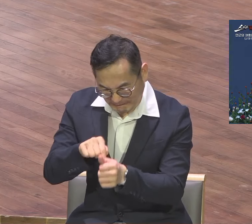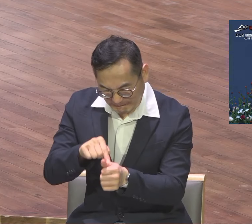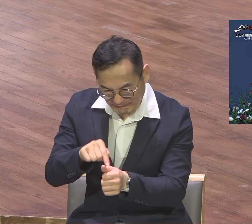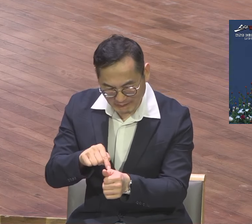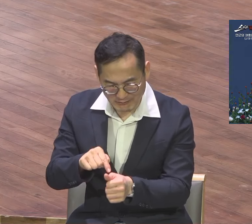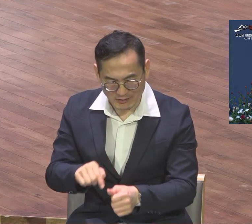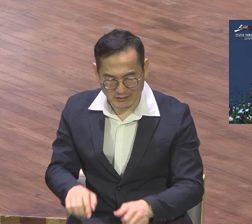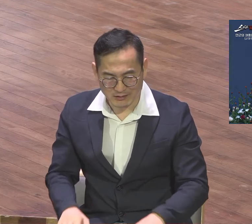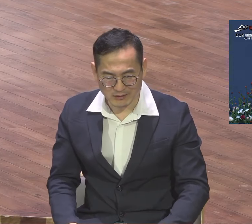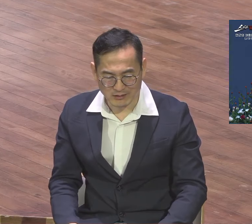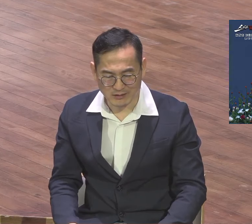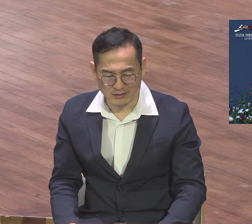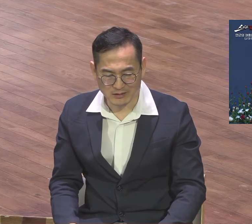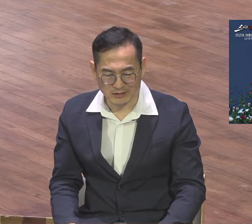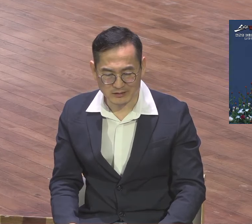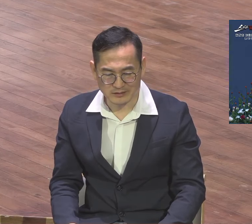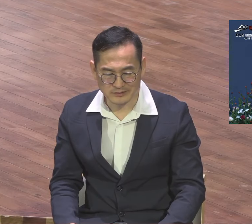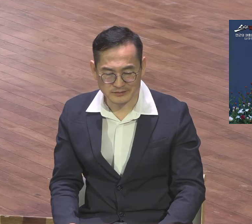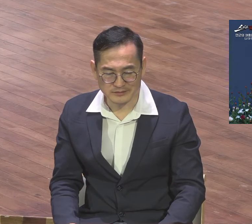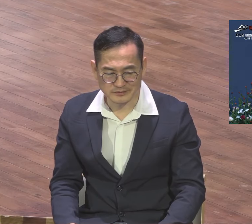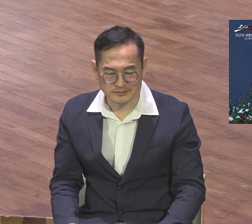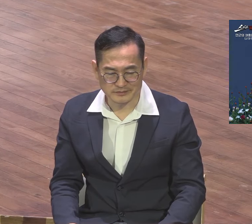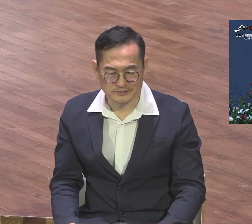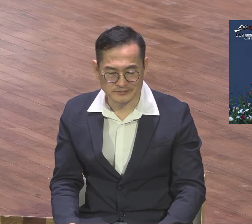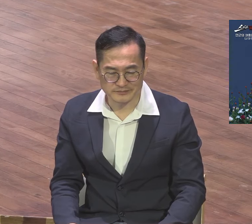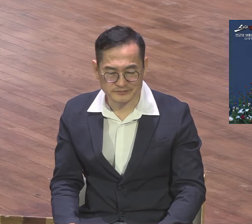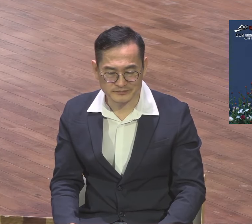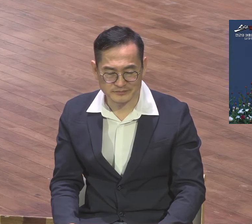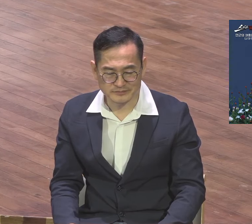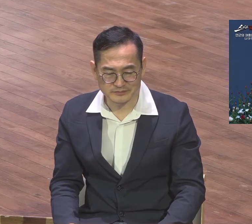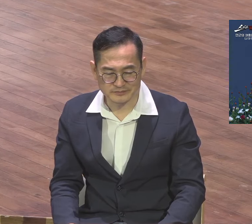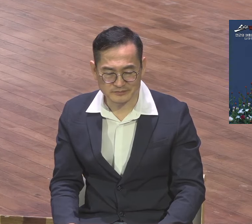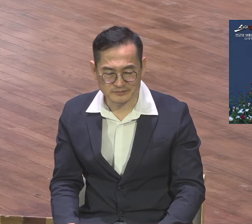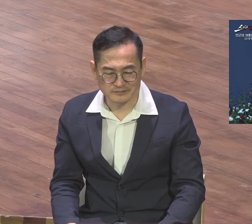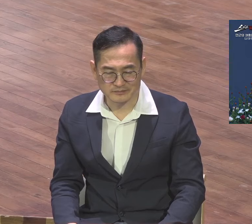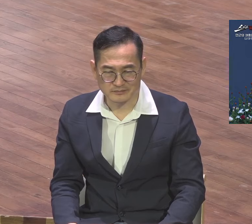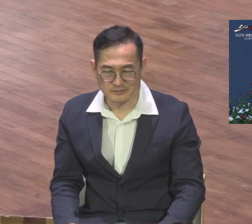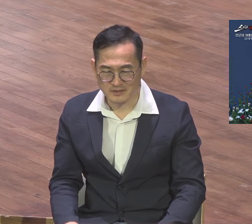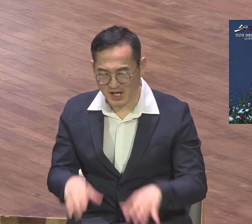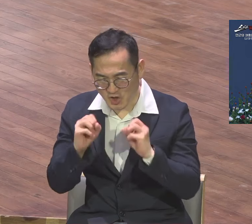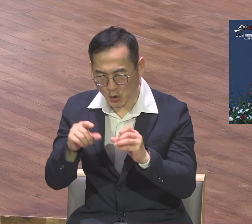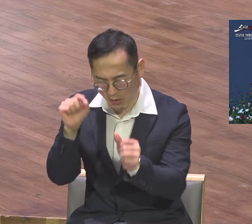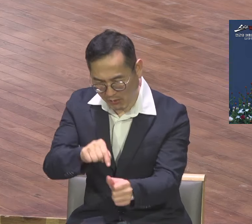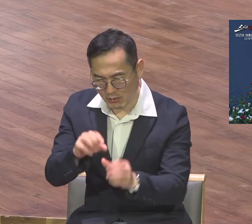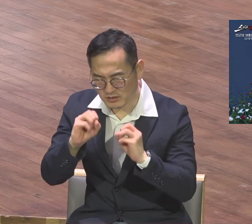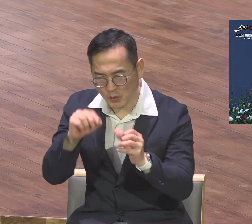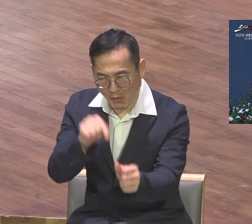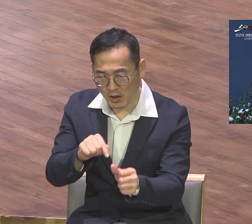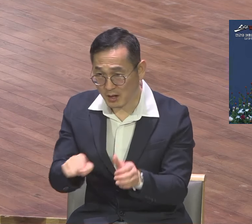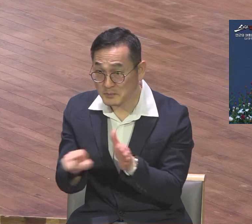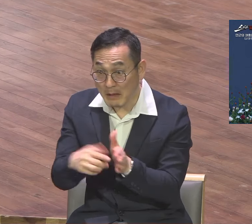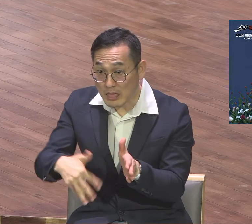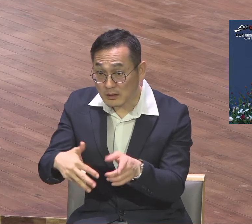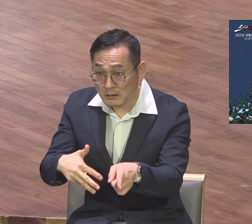믿어지지도 않는데 뭘 자꾸 전도하라고, 뭐 성교하라고, 엄청 부담돼요.